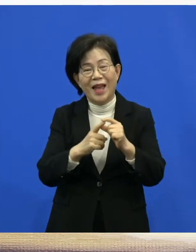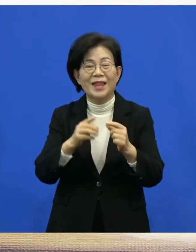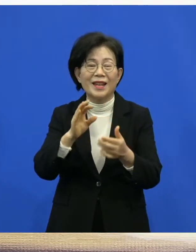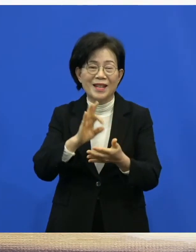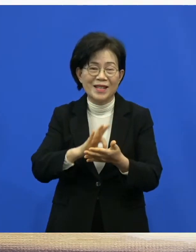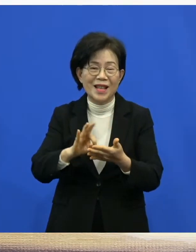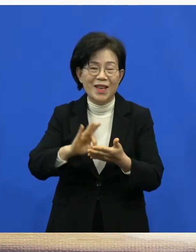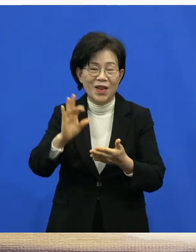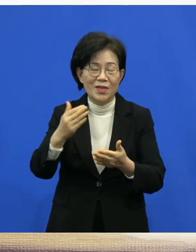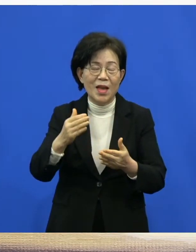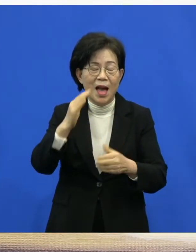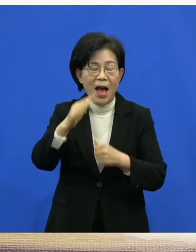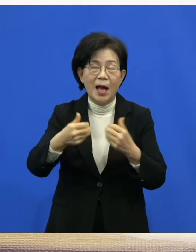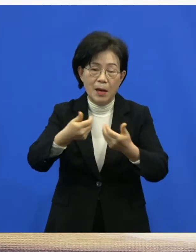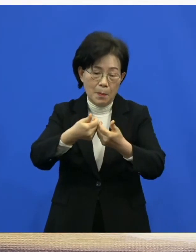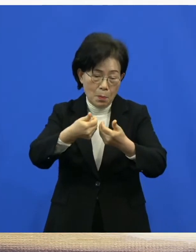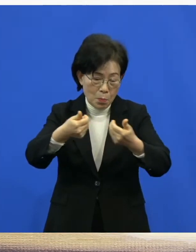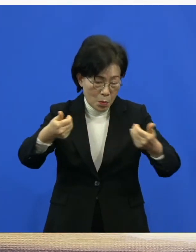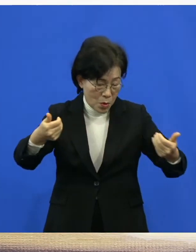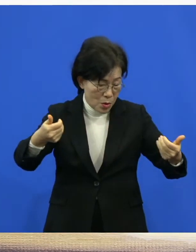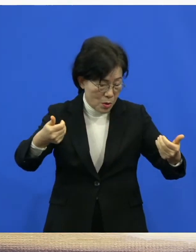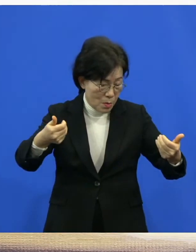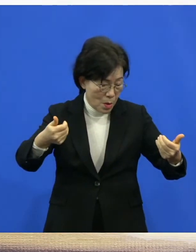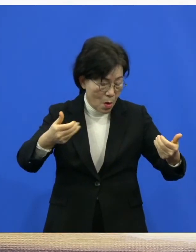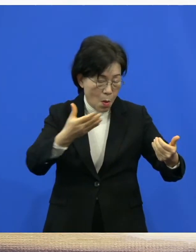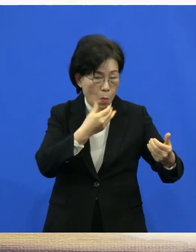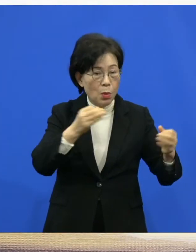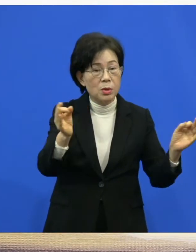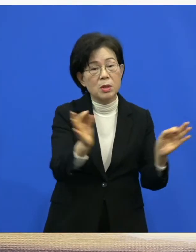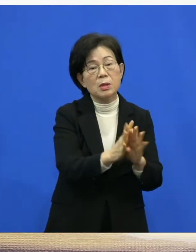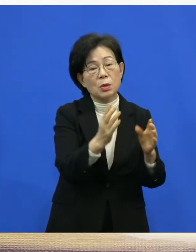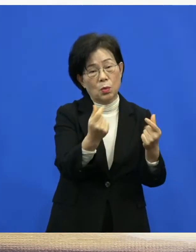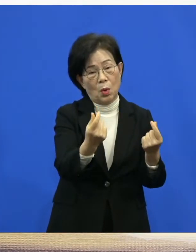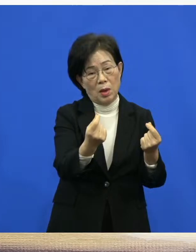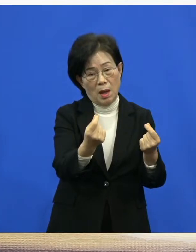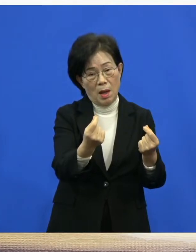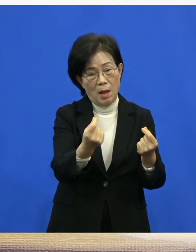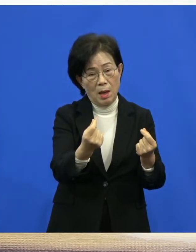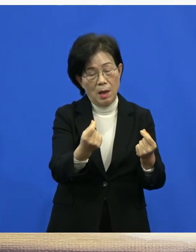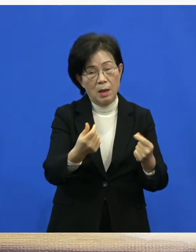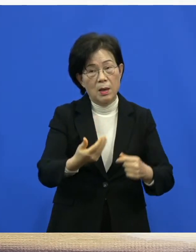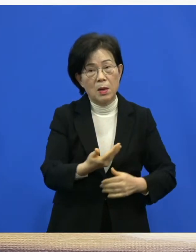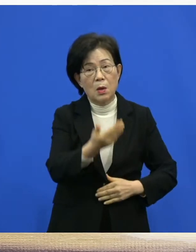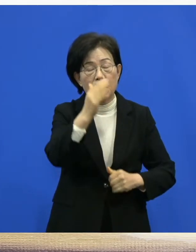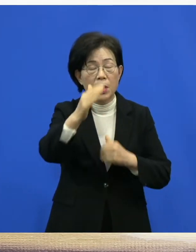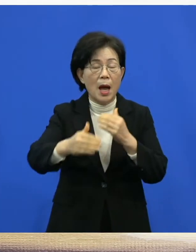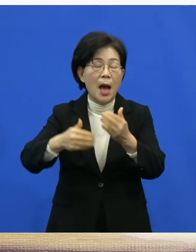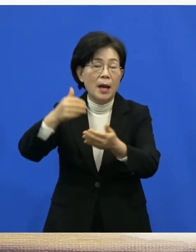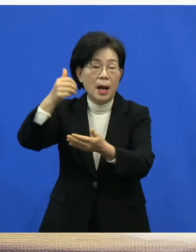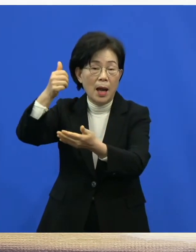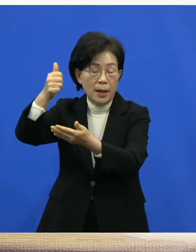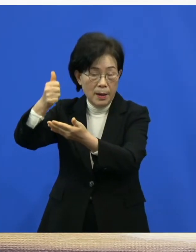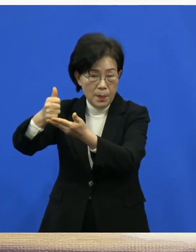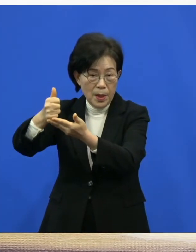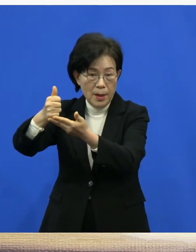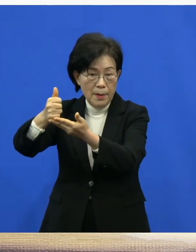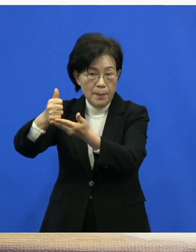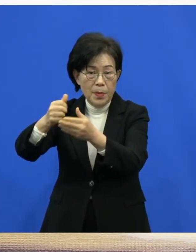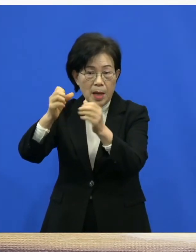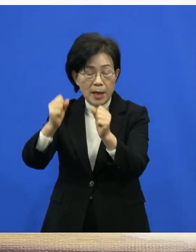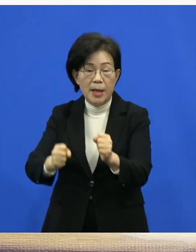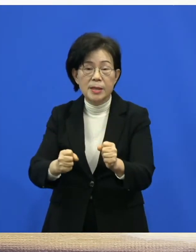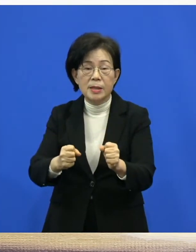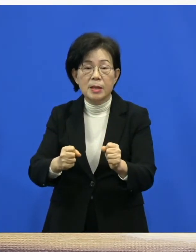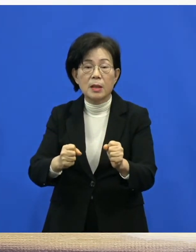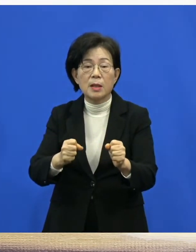그러니까 하나님과 분리되는 순간 복은 사라지는 거예요. 그러니까 여러분 보세요. 하나님이 안